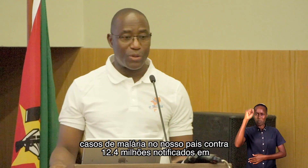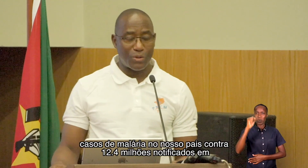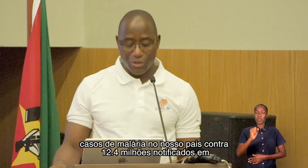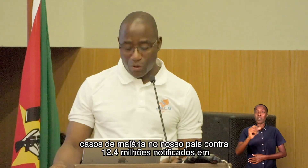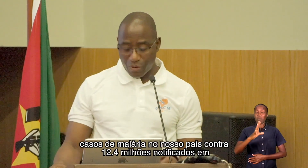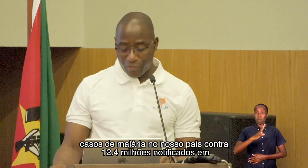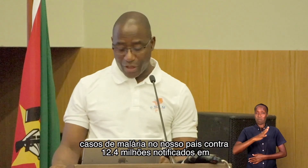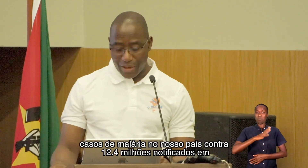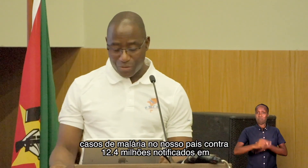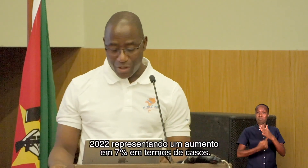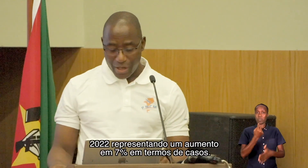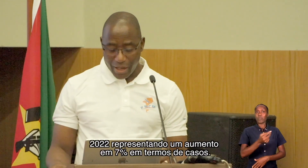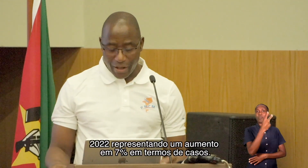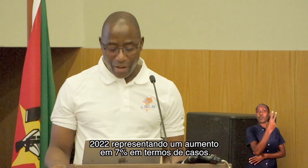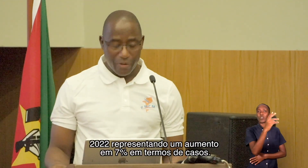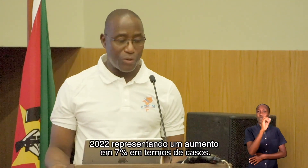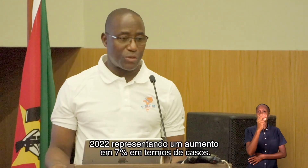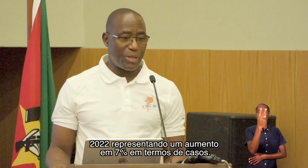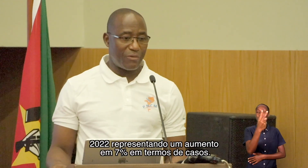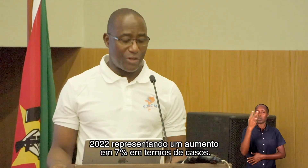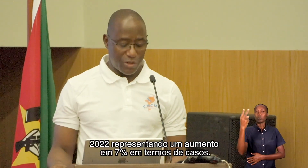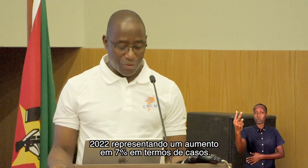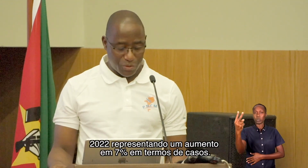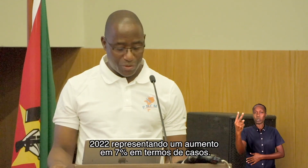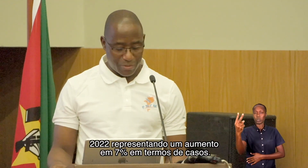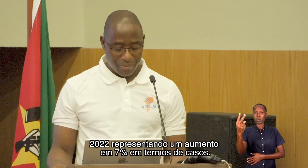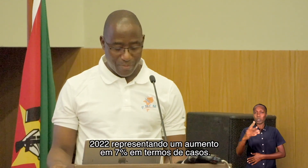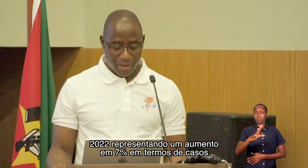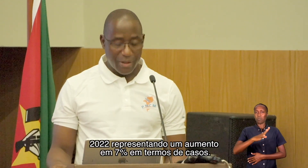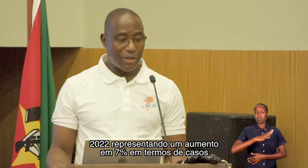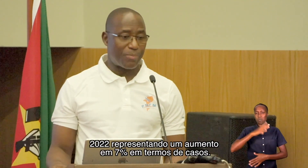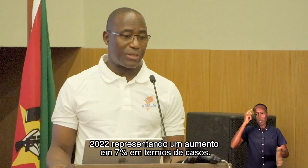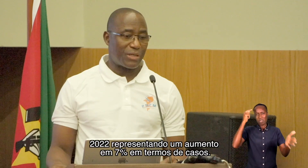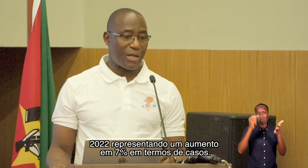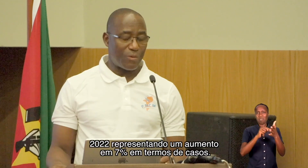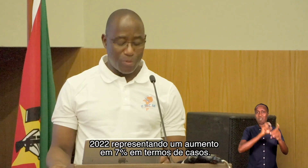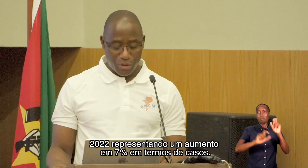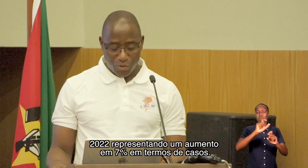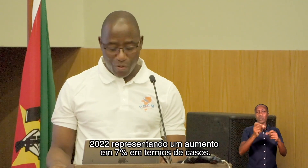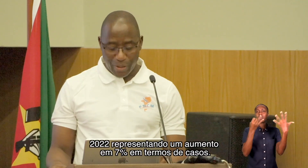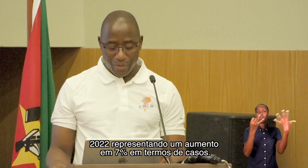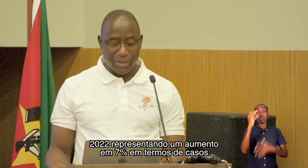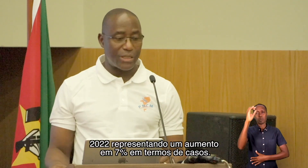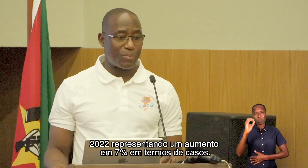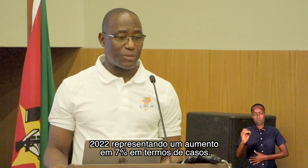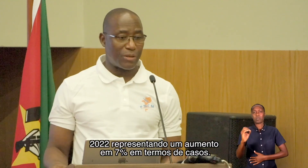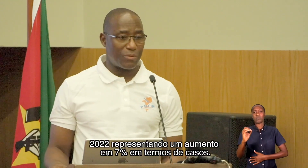milhões de notificados em 2022, representando, por isso, um aumento de 7%